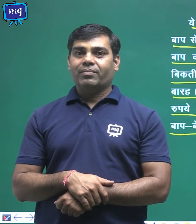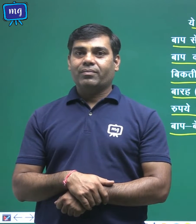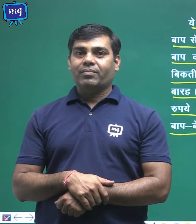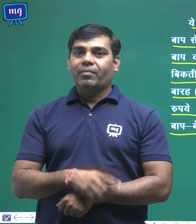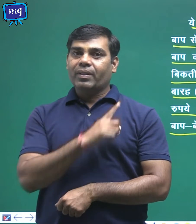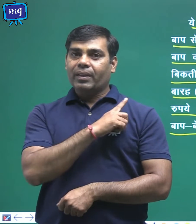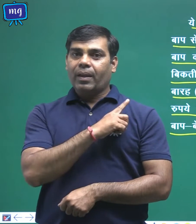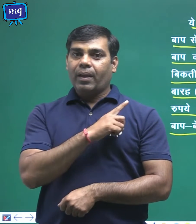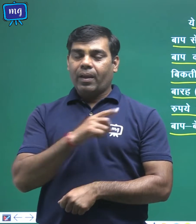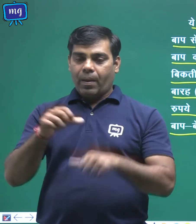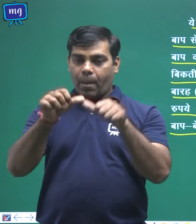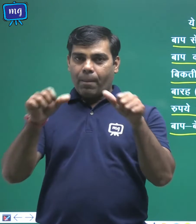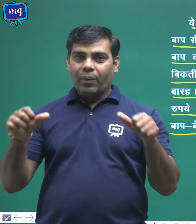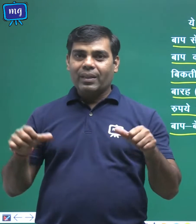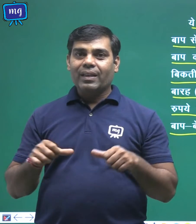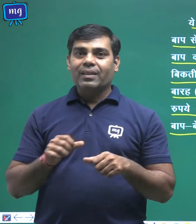ये मूर्तियाँ